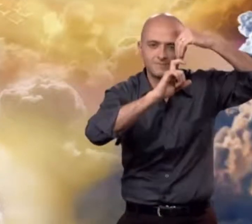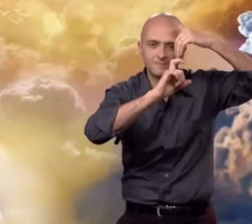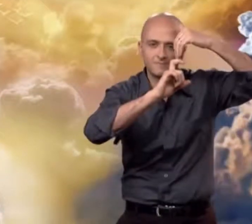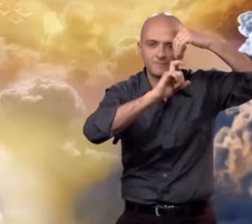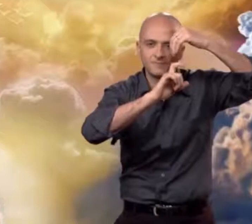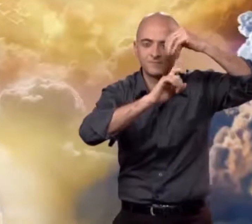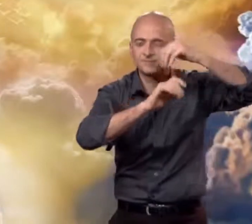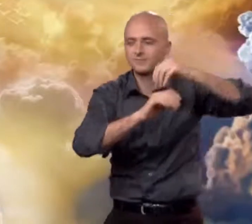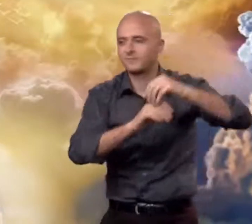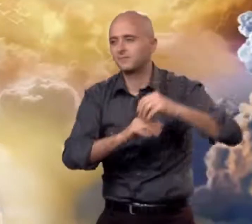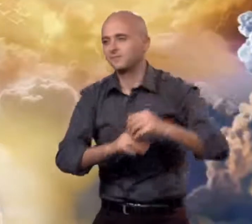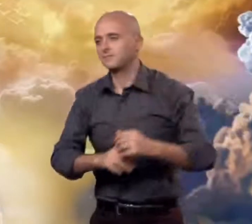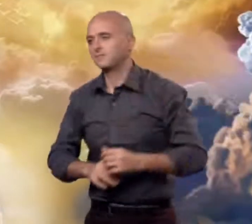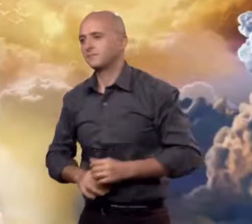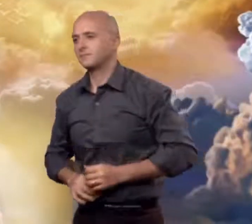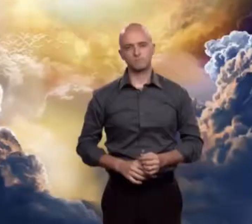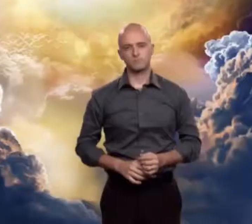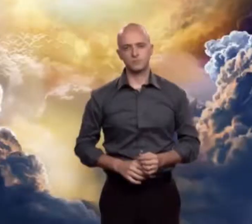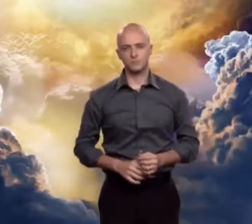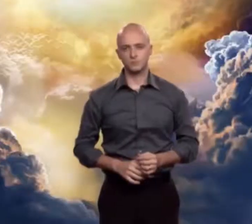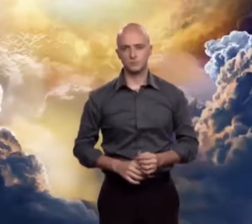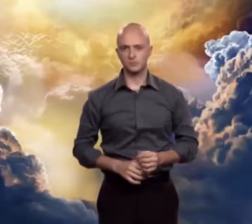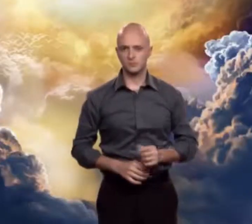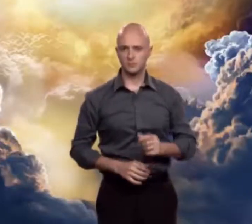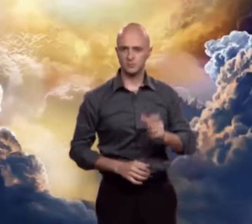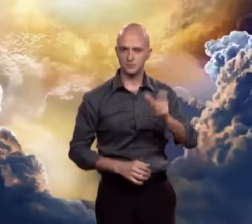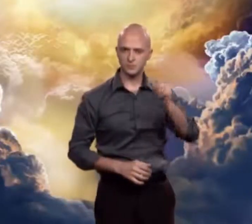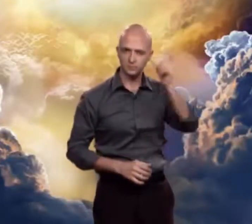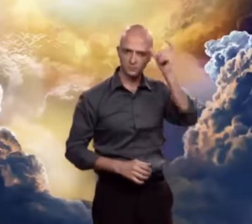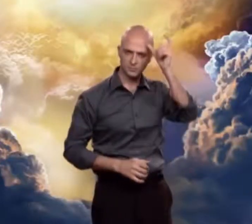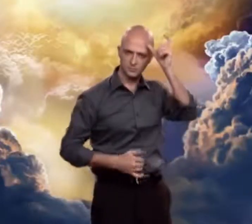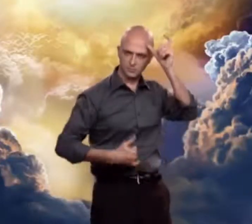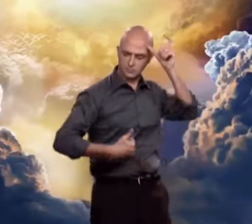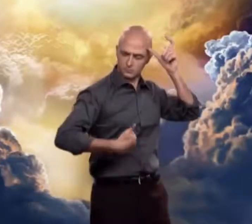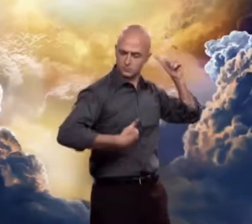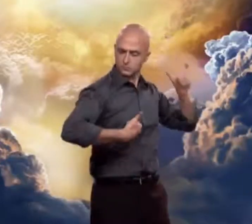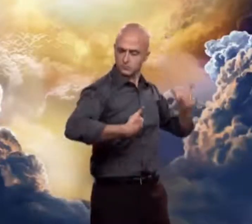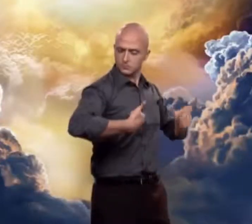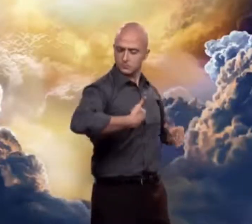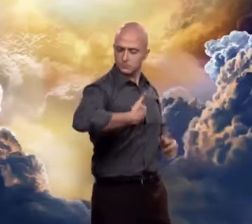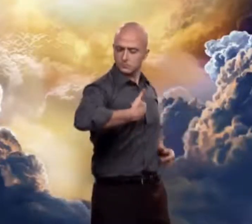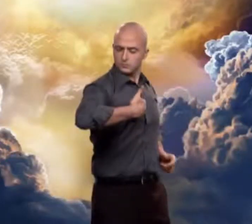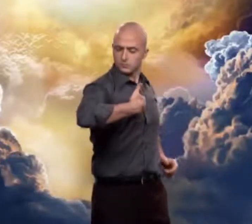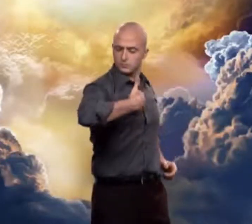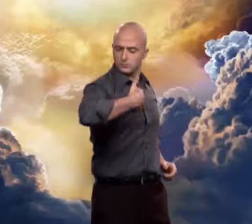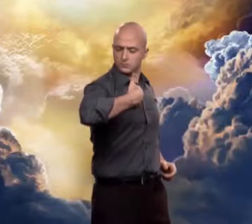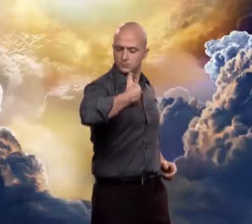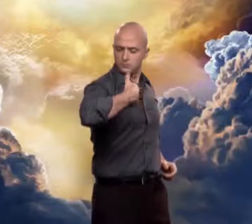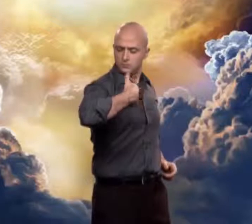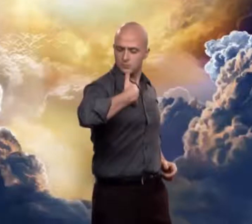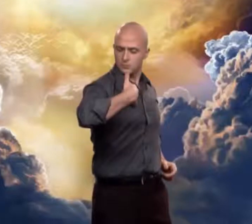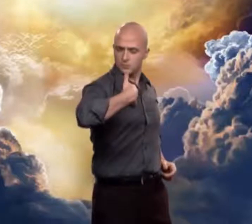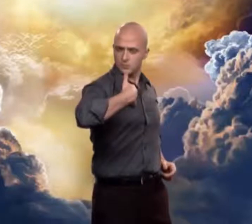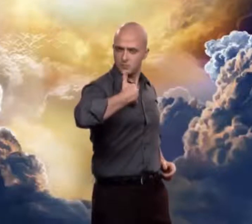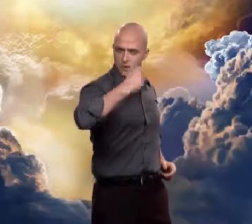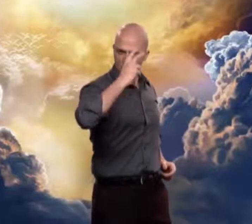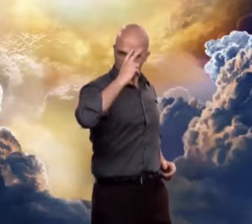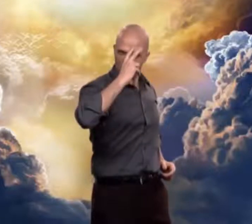do universo havia realizado o máximo sacrifício que o amor poderia efetuar, pois Deus em Cristo estava